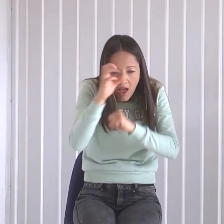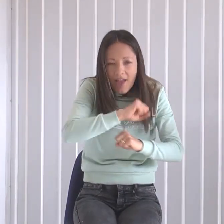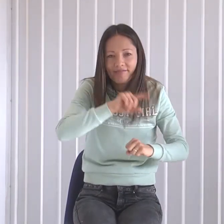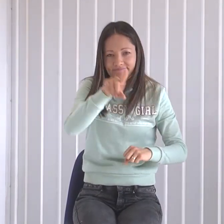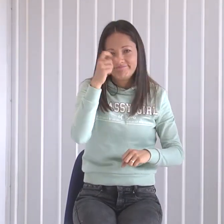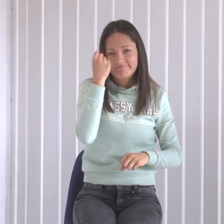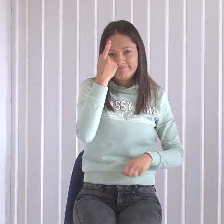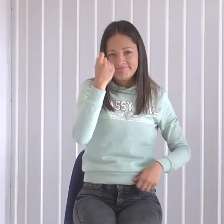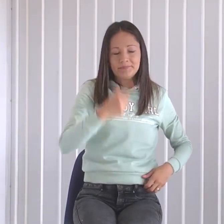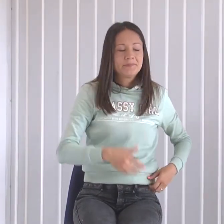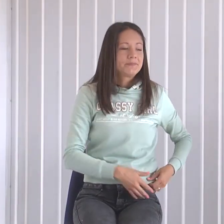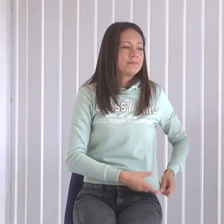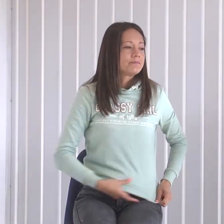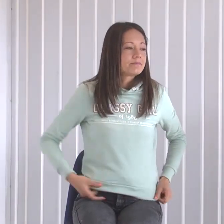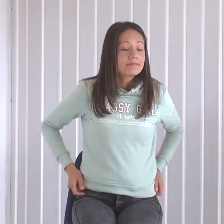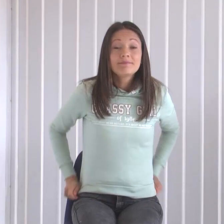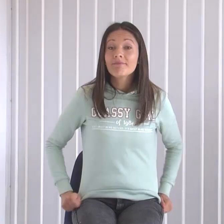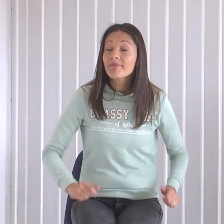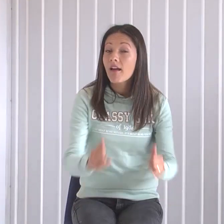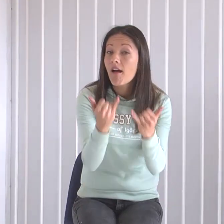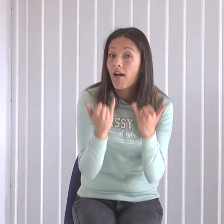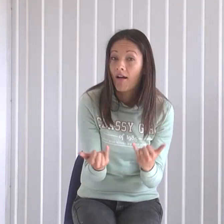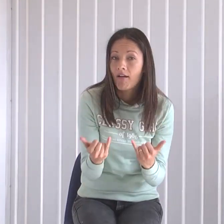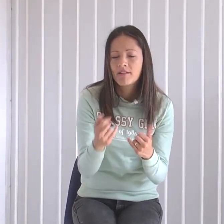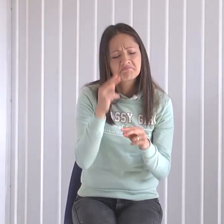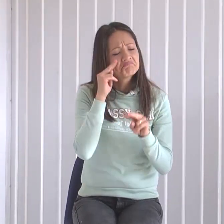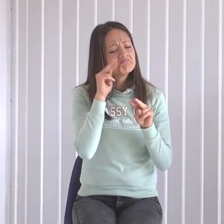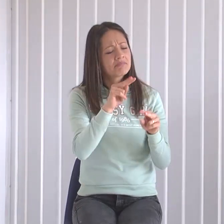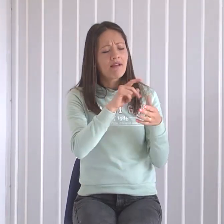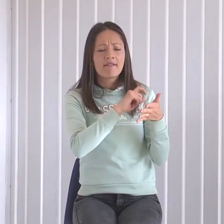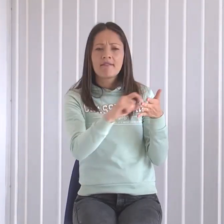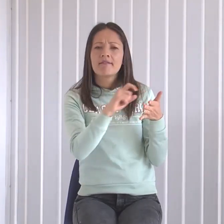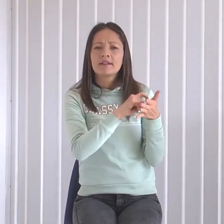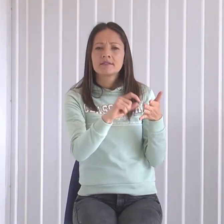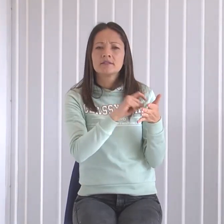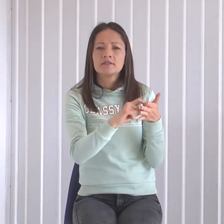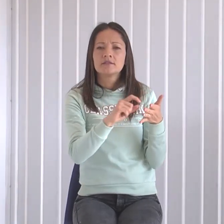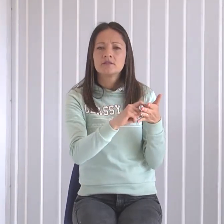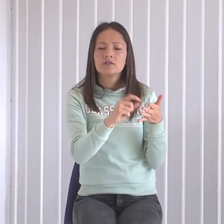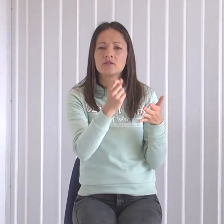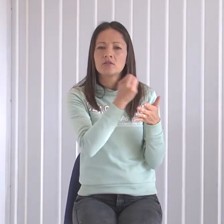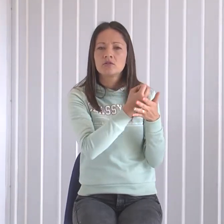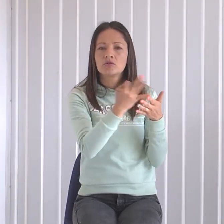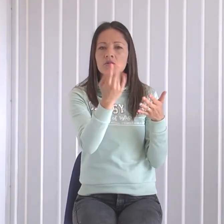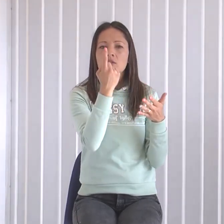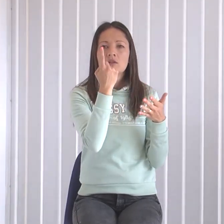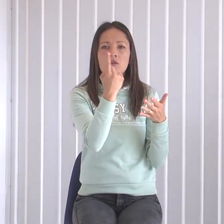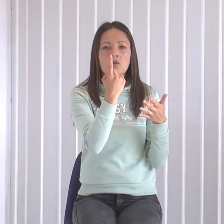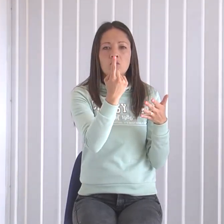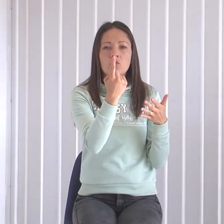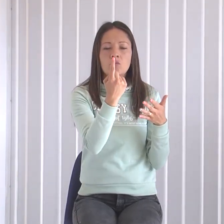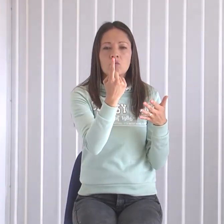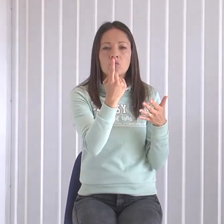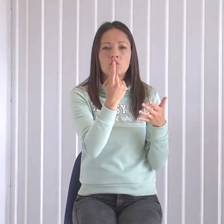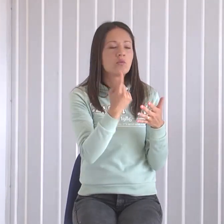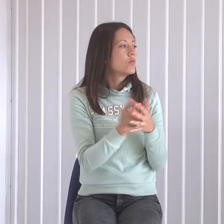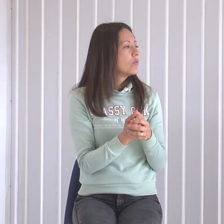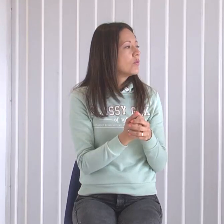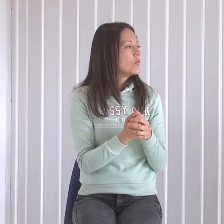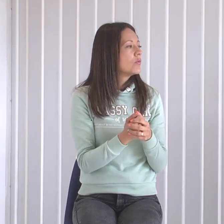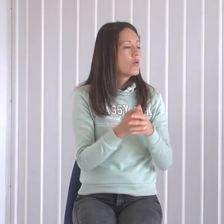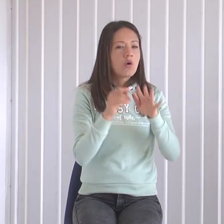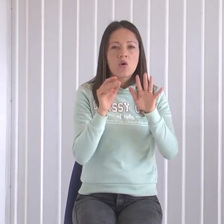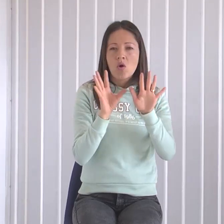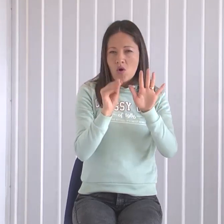lo veremos. Por lo pronto, miremos lo que dice el versículo número 1. Yo tengo aquí a la mano la traducción